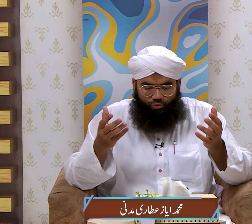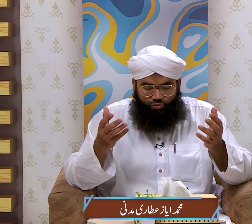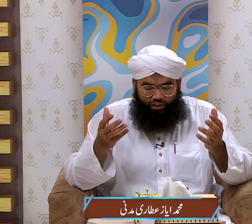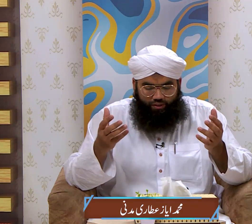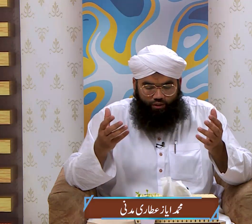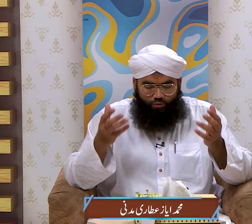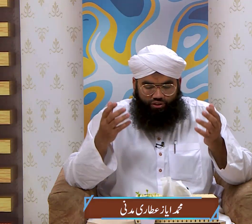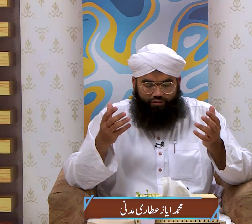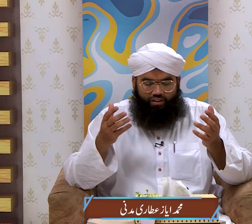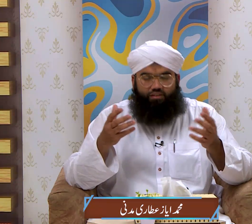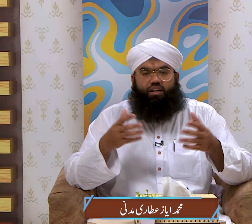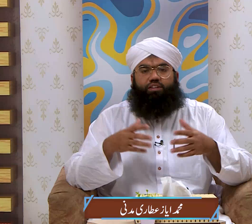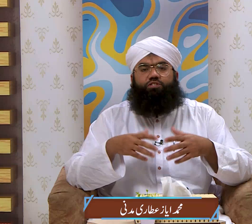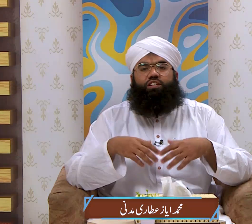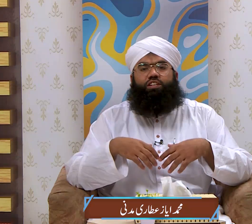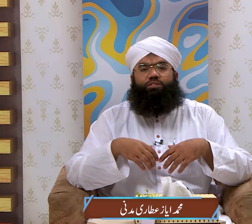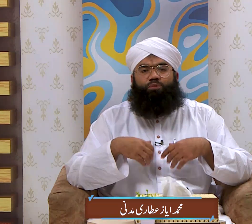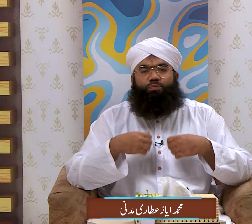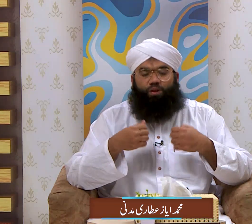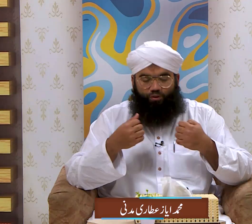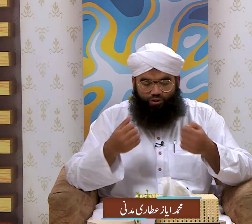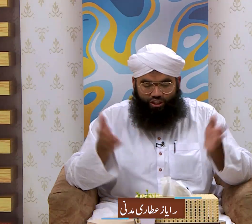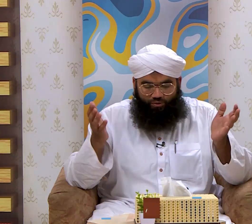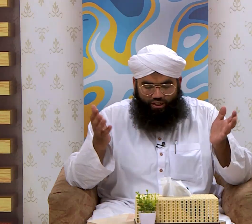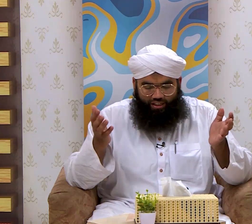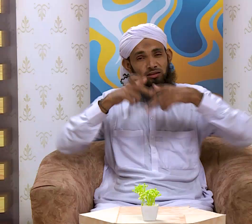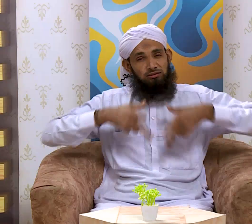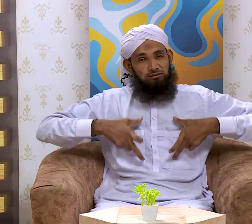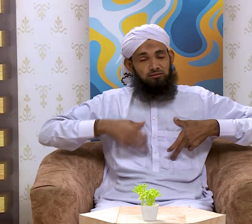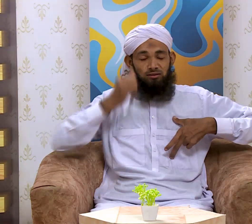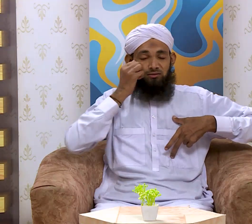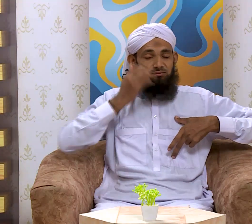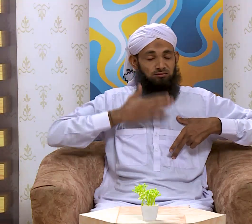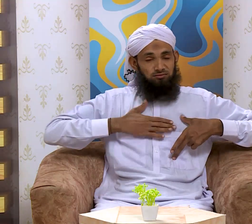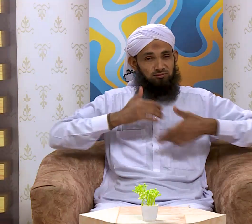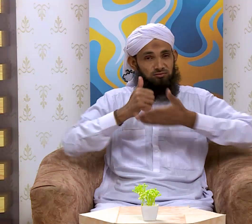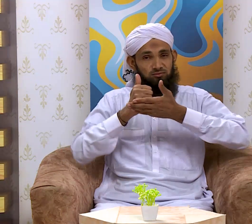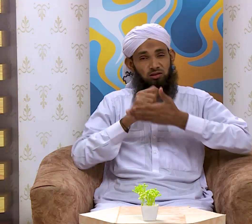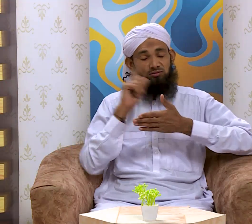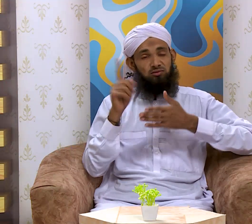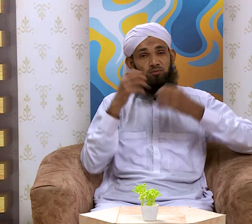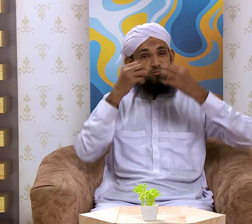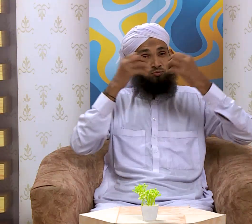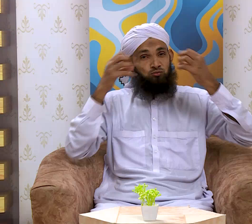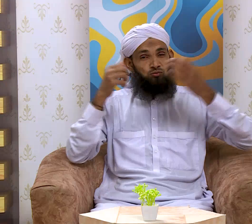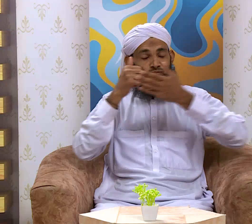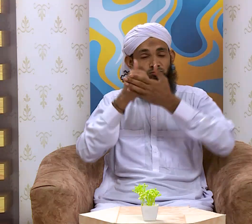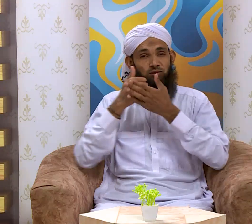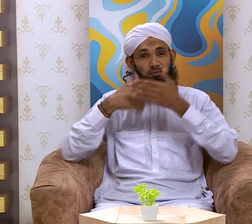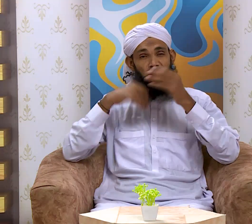ہوئی، اسی وقت ہر چیز مجھ پر روشن ہو گئی اور میں نے سب کچھ پہچان لیا۔ سبحان اللہ، اللہ